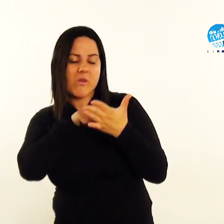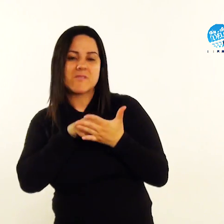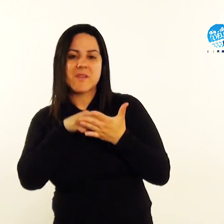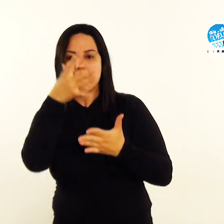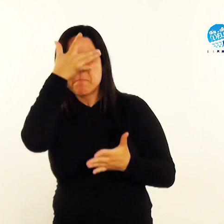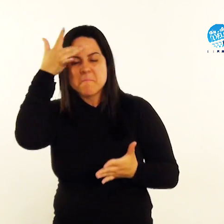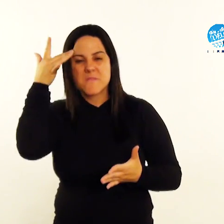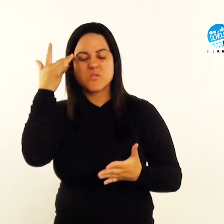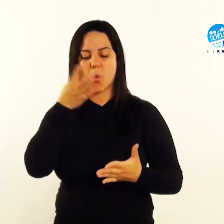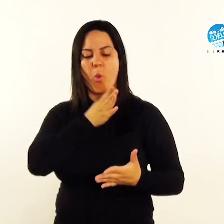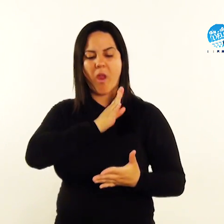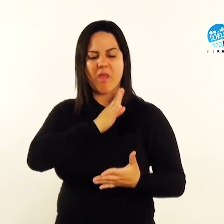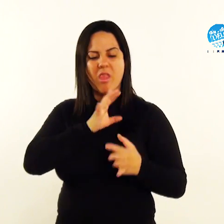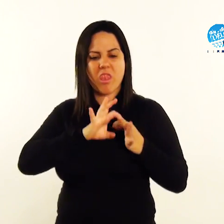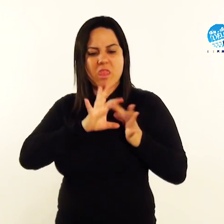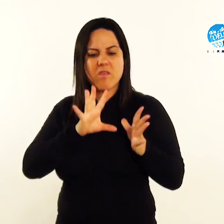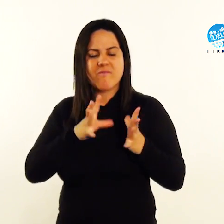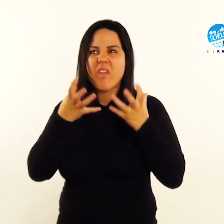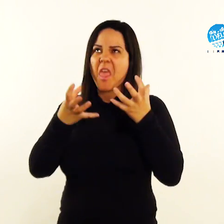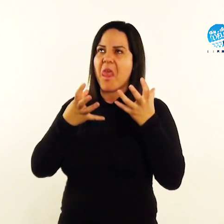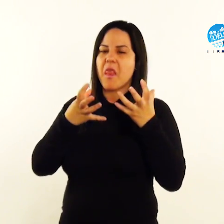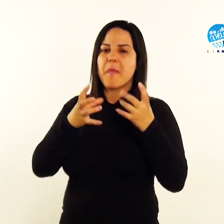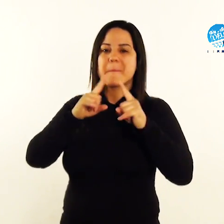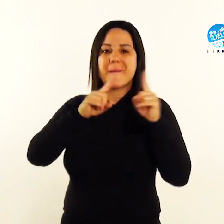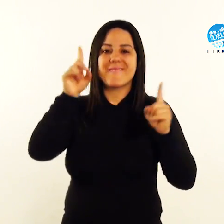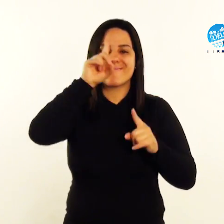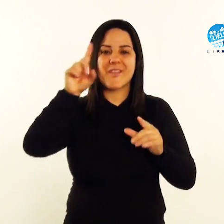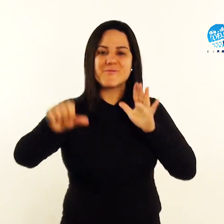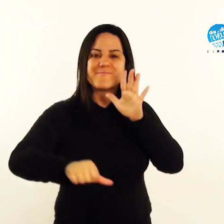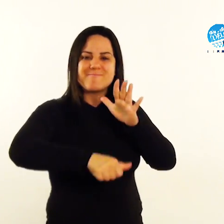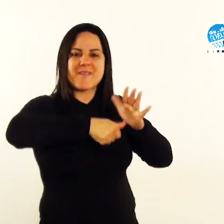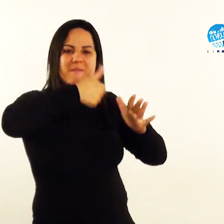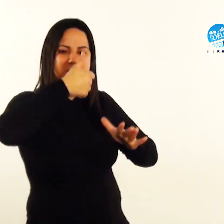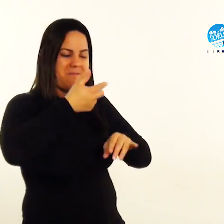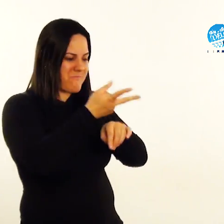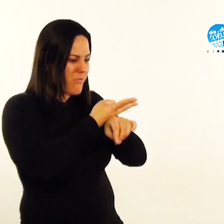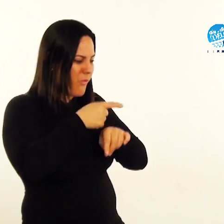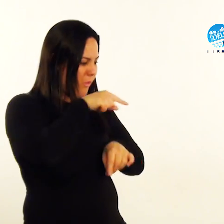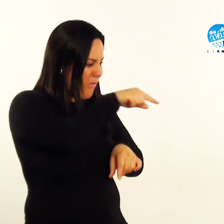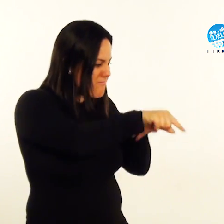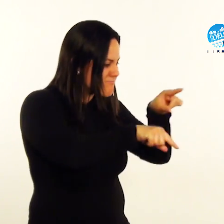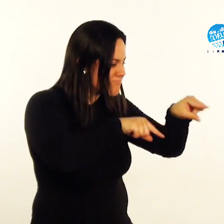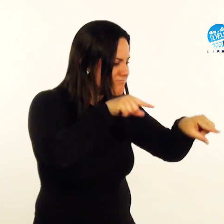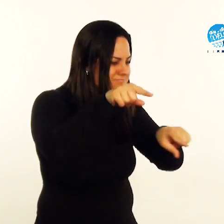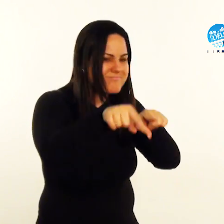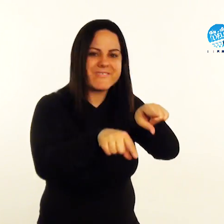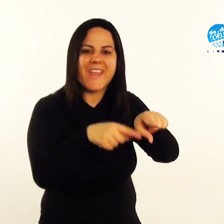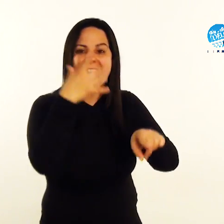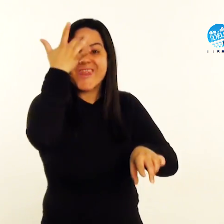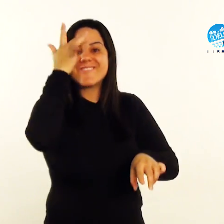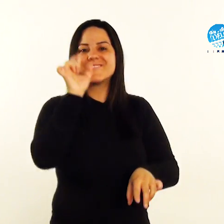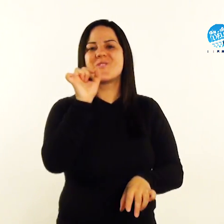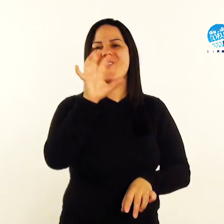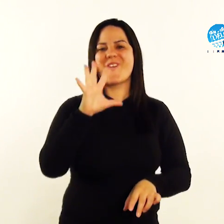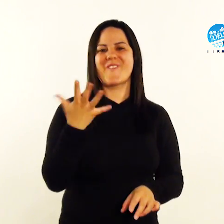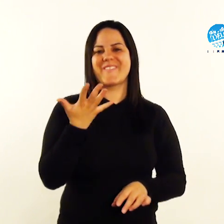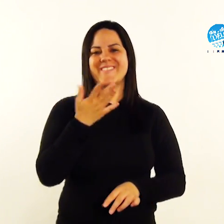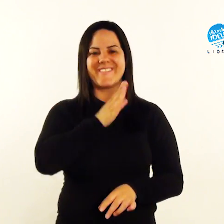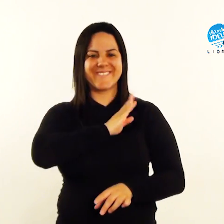Deus espontaneamente, mas que Ele nos buscou primeiro. Eu não sei o que estava acontecendo